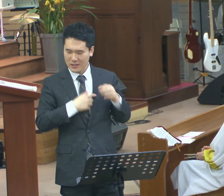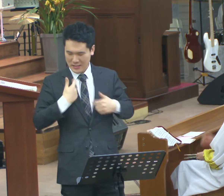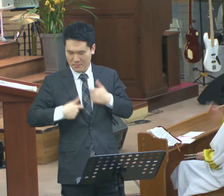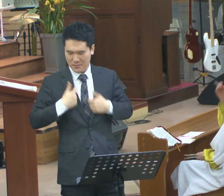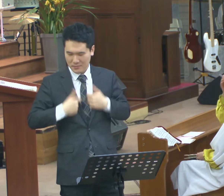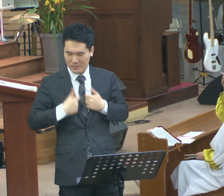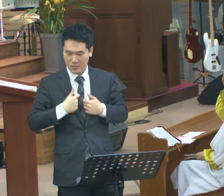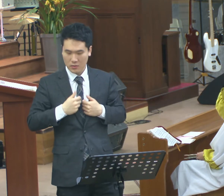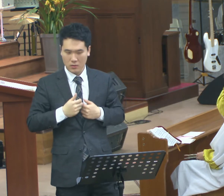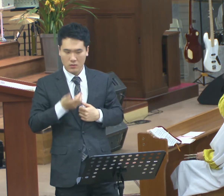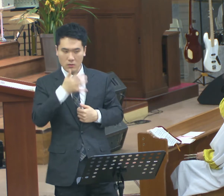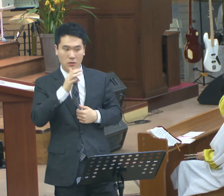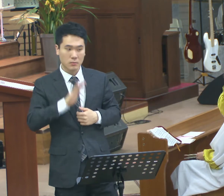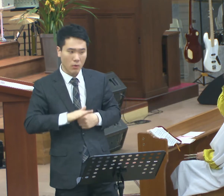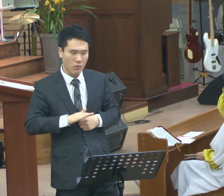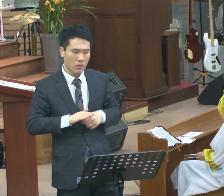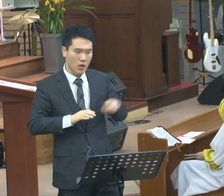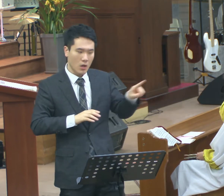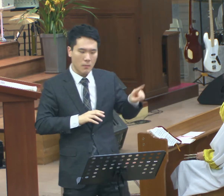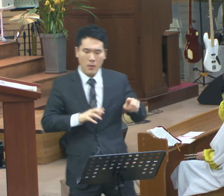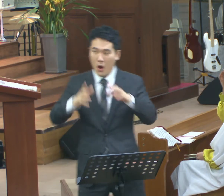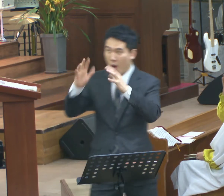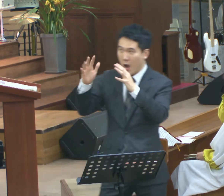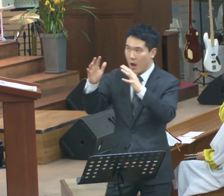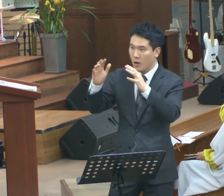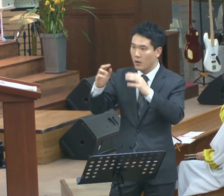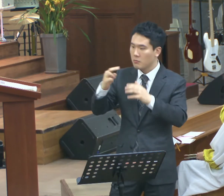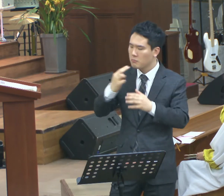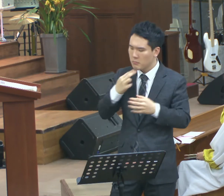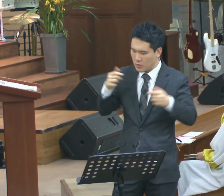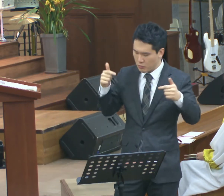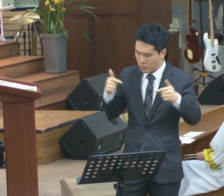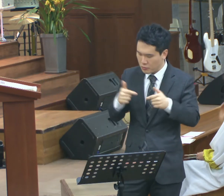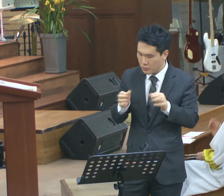어떤 목사님은 너무 바빠서 자기 아들하고 한 번도 식사를 못했대요.